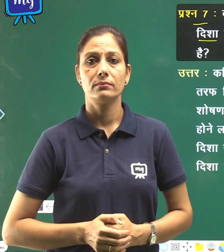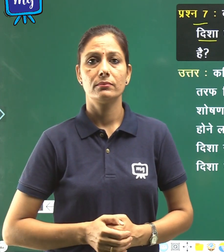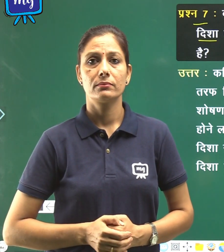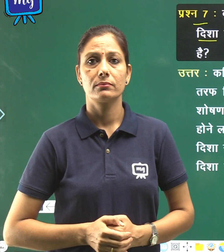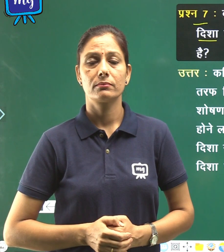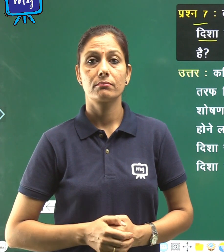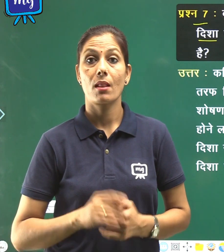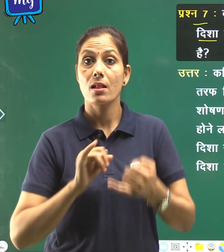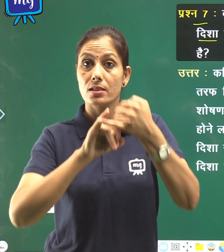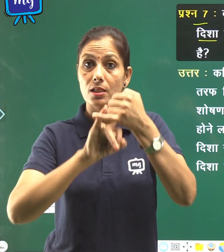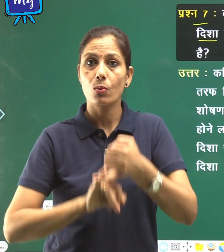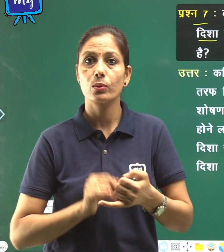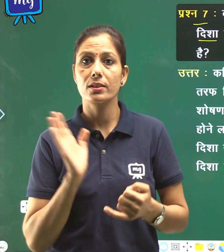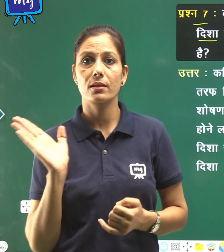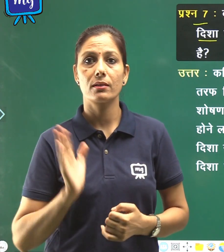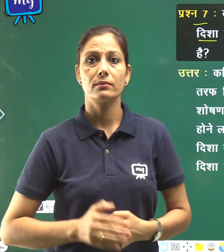दक्षिण दिशा